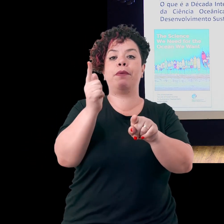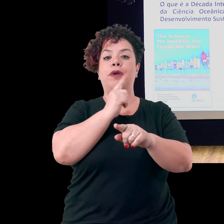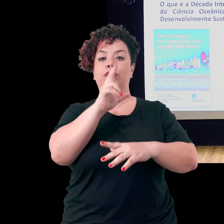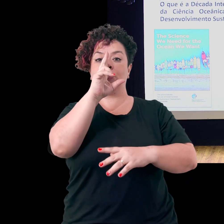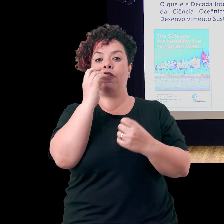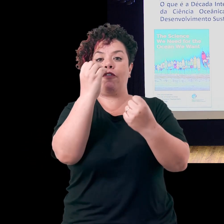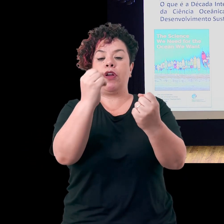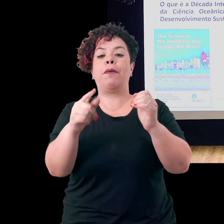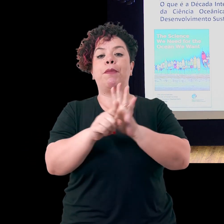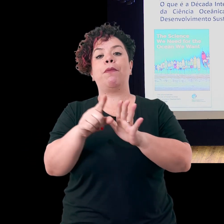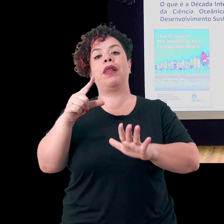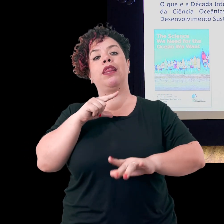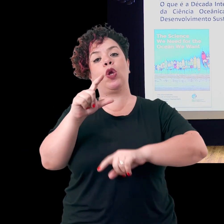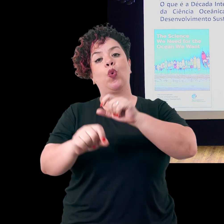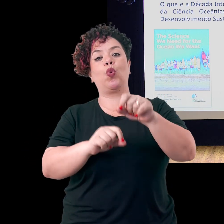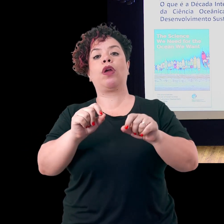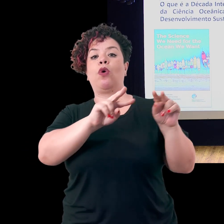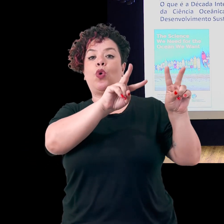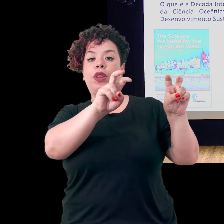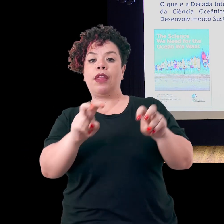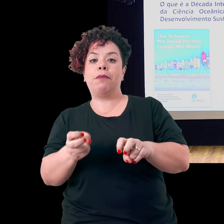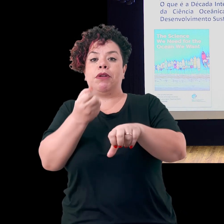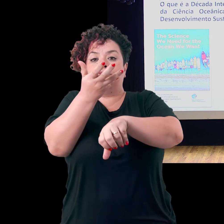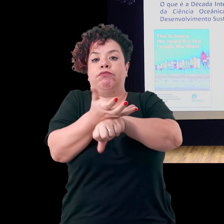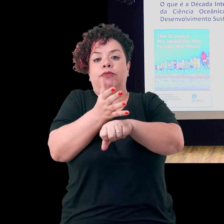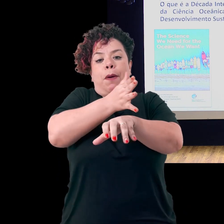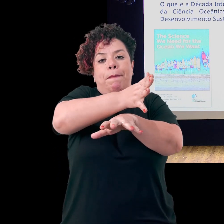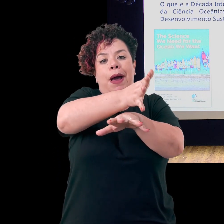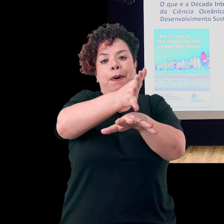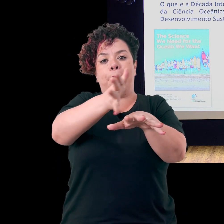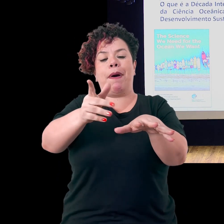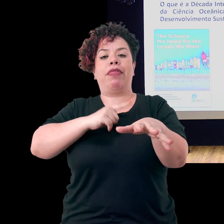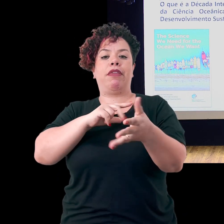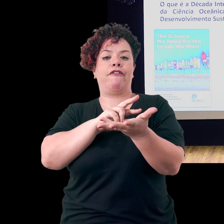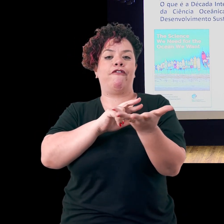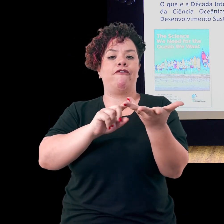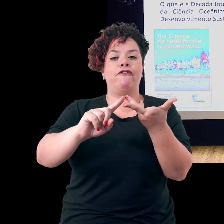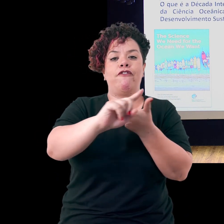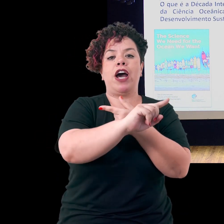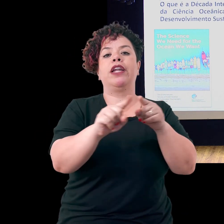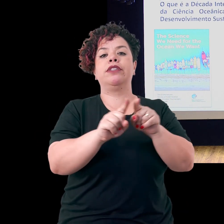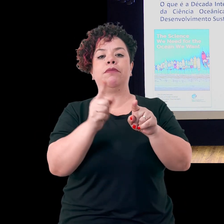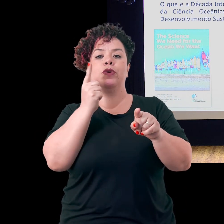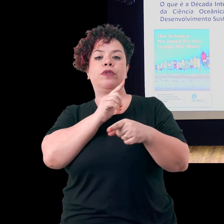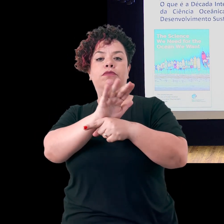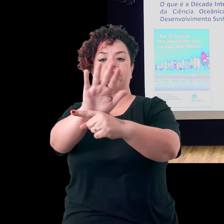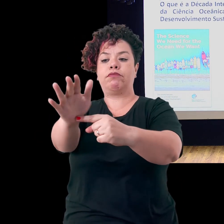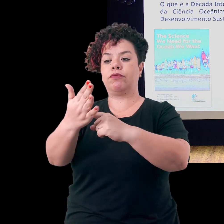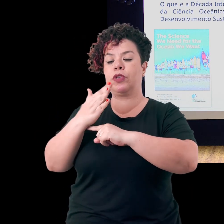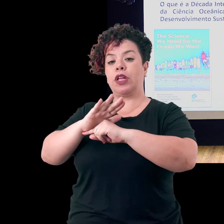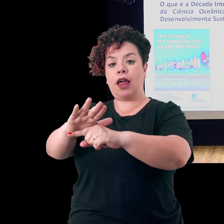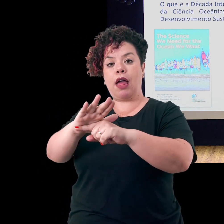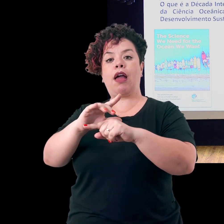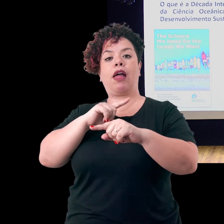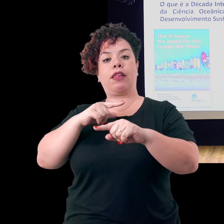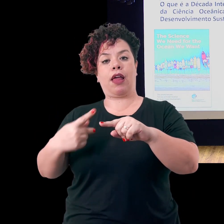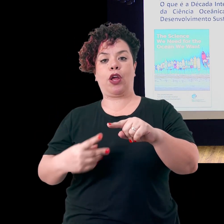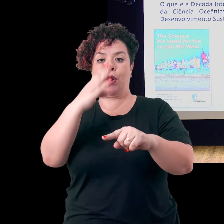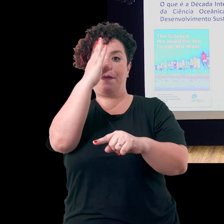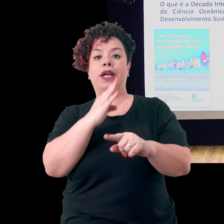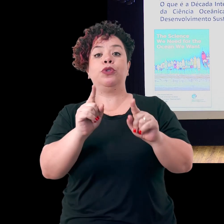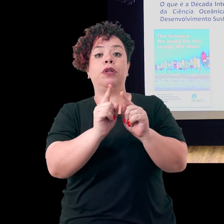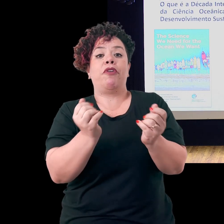a interdisciplinaridade ou a transdisciplinaridade, a cooperação nacional e internacional, a